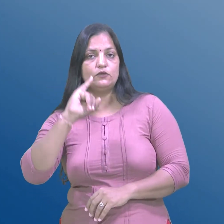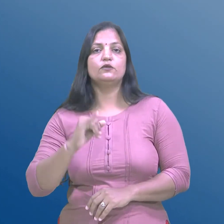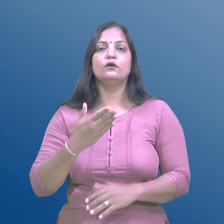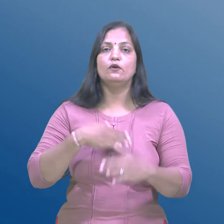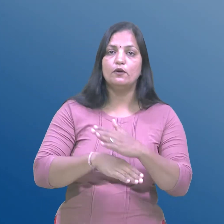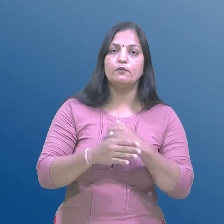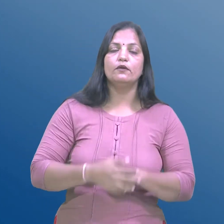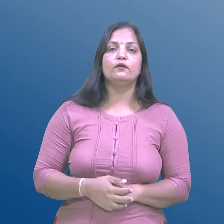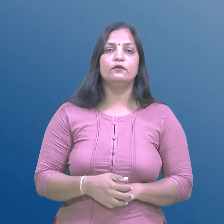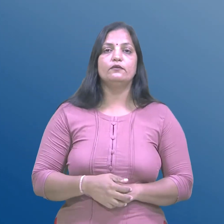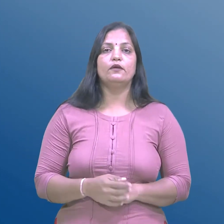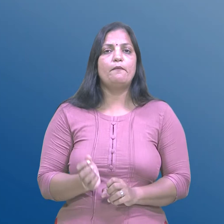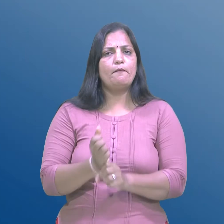રચાયેલ કન્ટોનમેન્ટ બોર્ડ